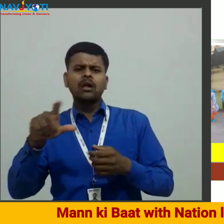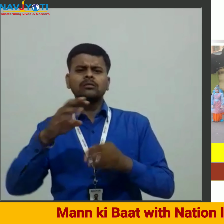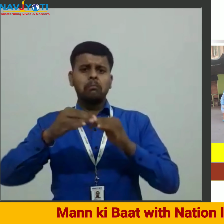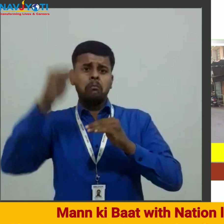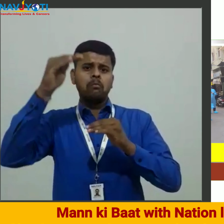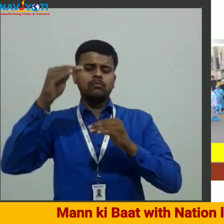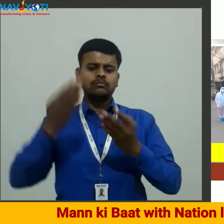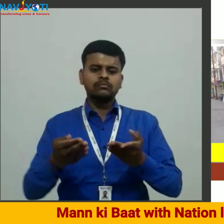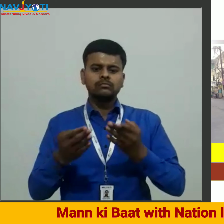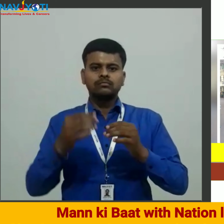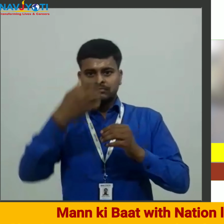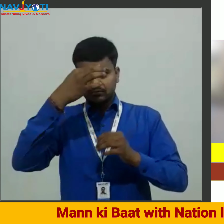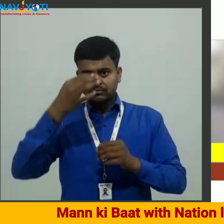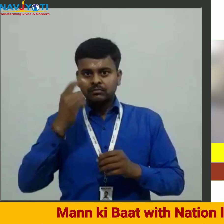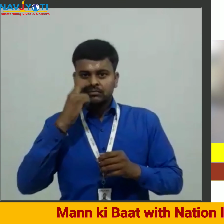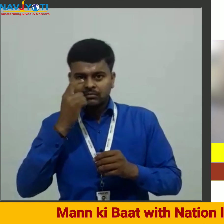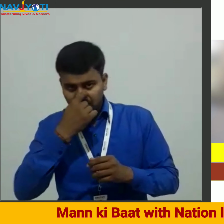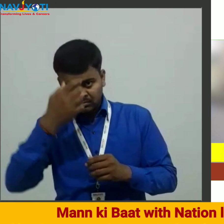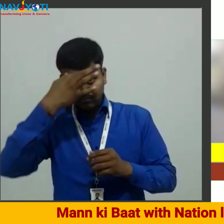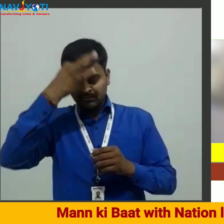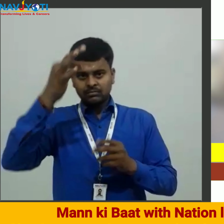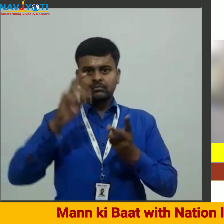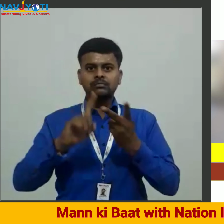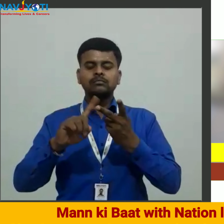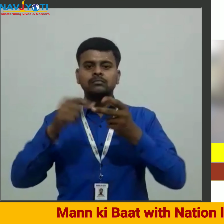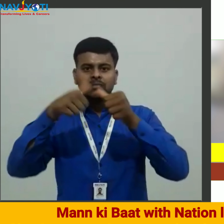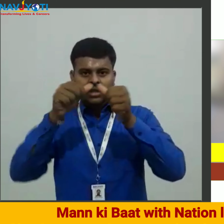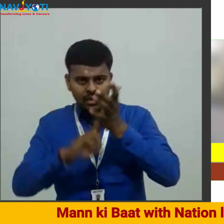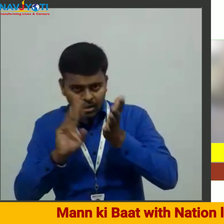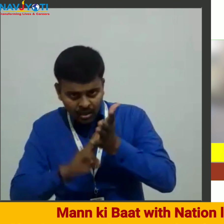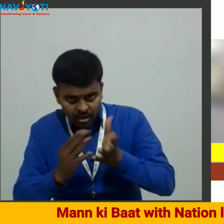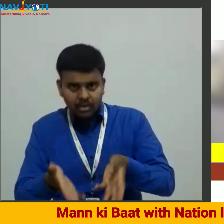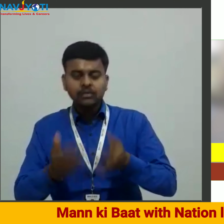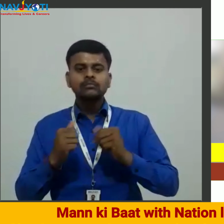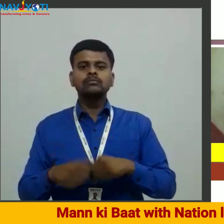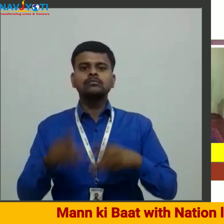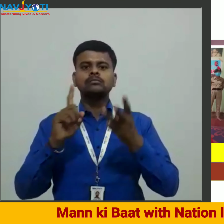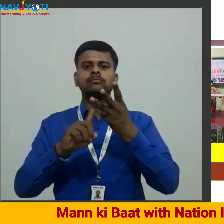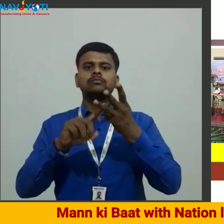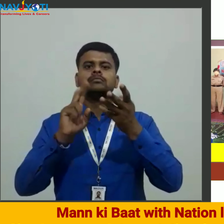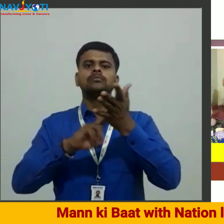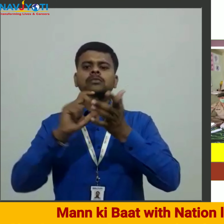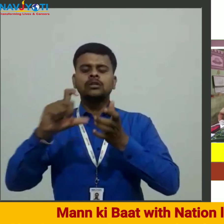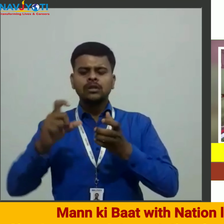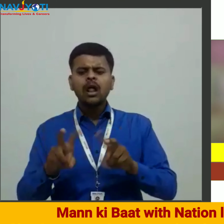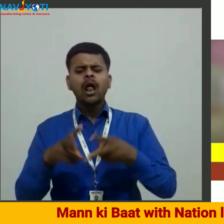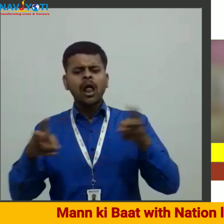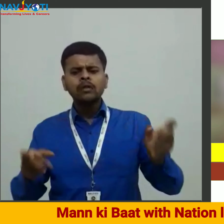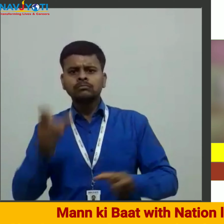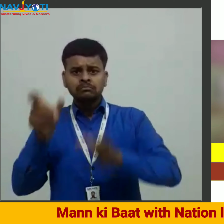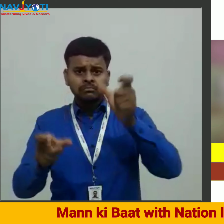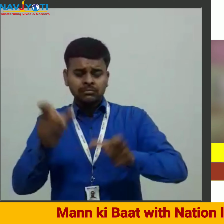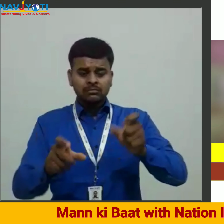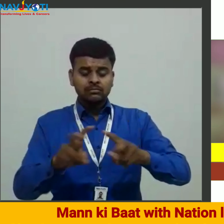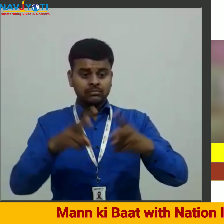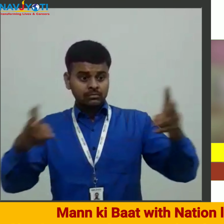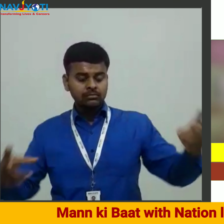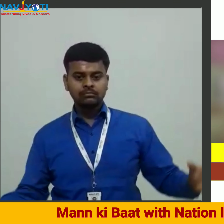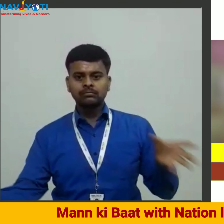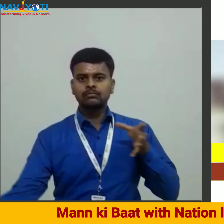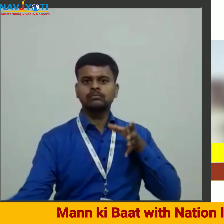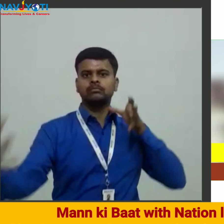जुड़ चुके हैं। इनमें डॉक्टर, नर्सिस से लेकर हमारी आशा, एएनएम बहनें,